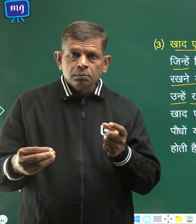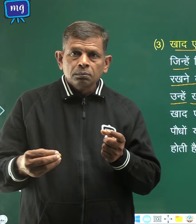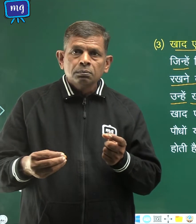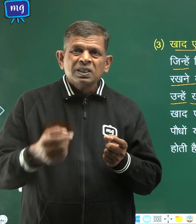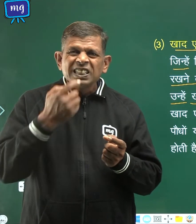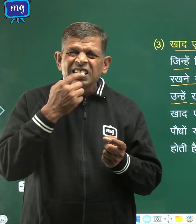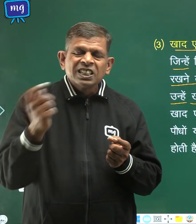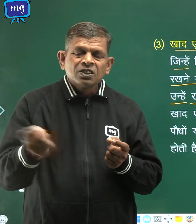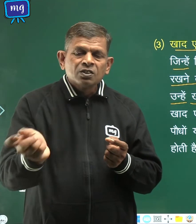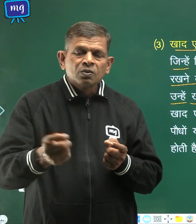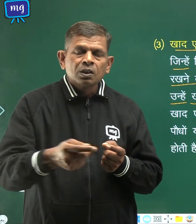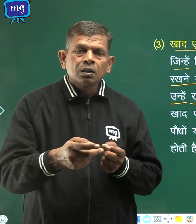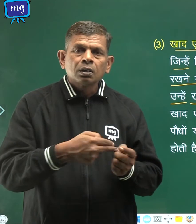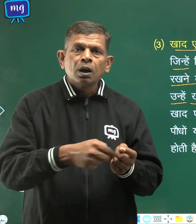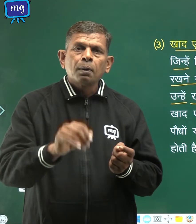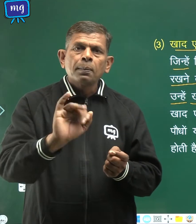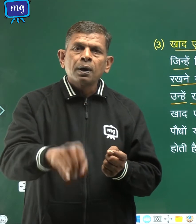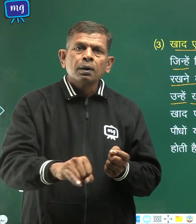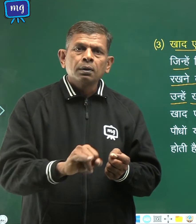उर्वरक कहते हैं।